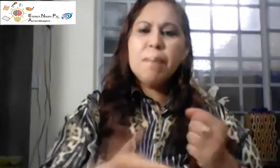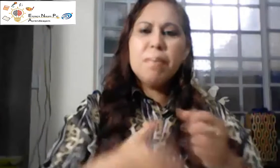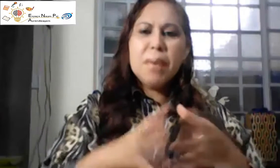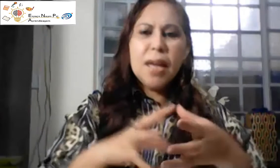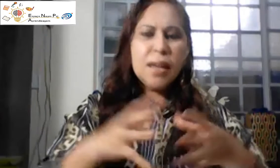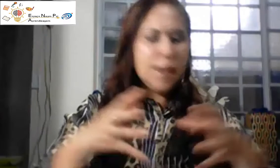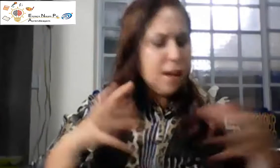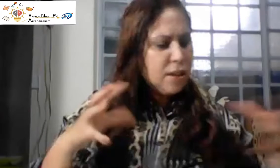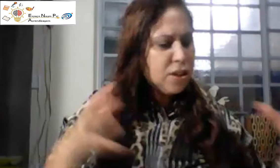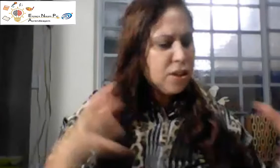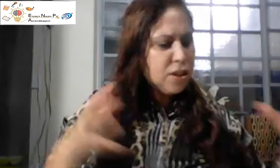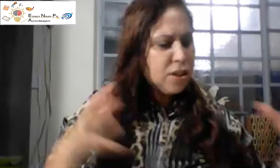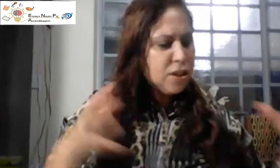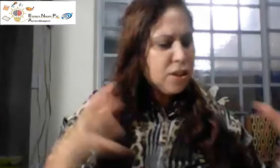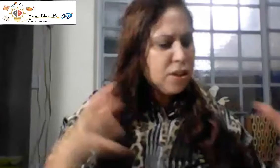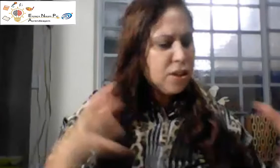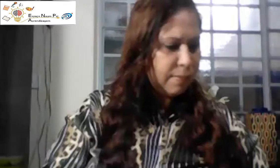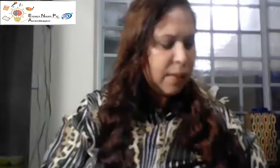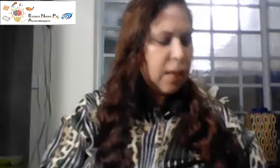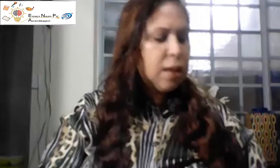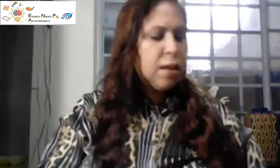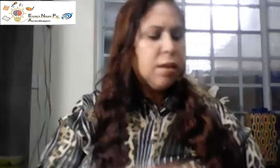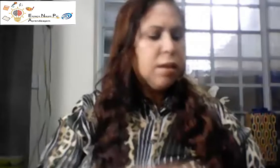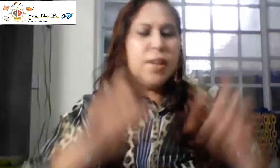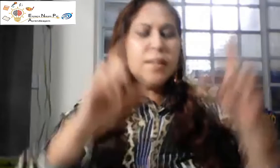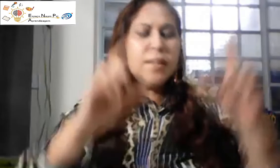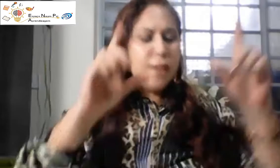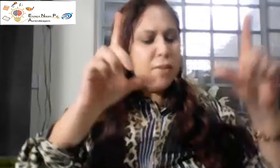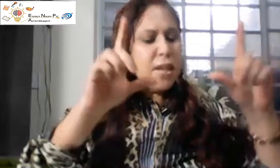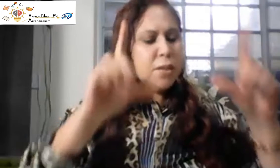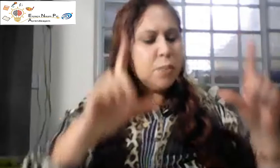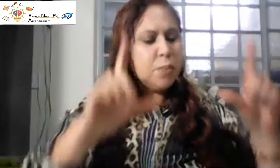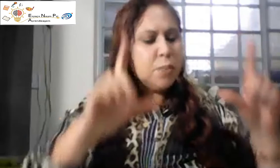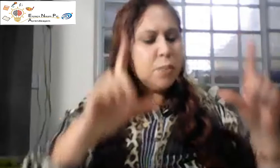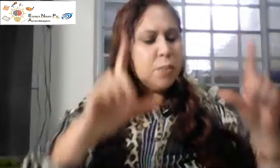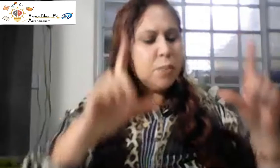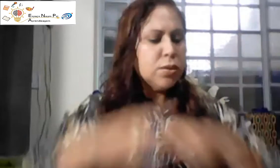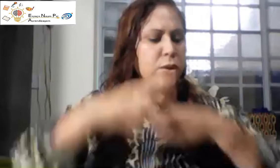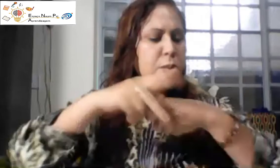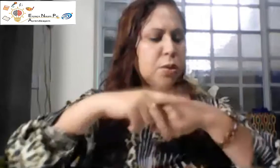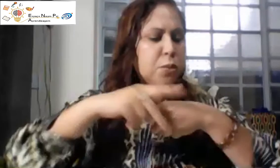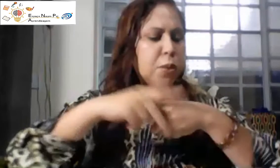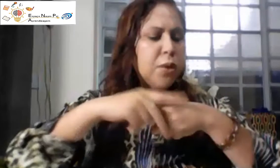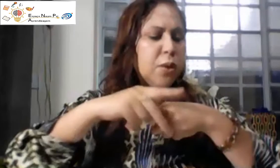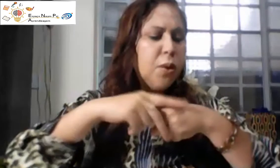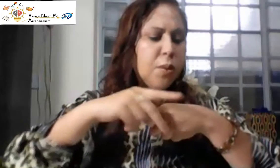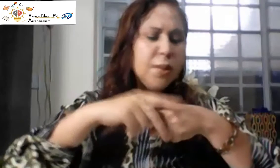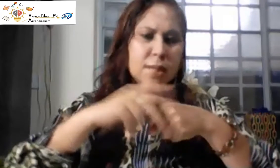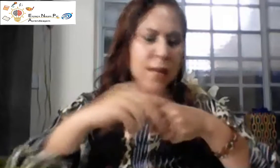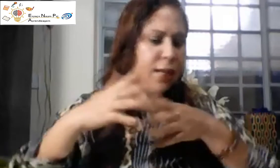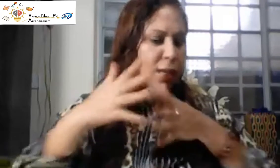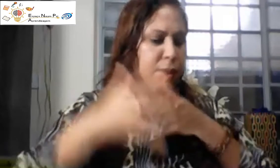a nossa aula hoje está bem recheada. Vai ter uma explanação sobre